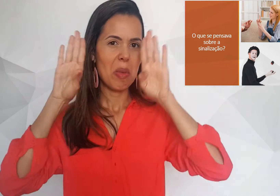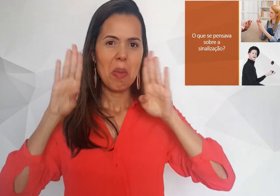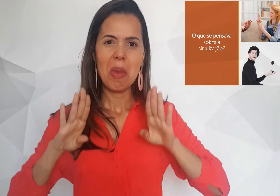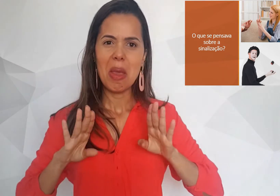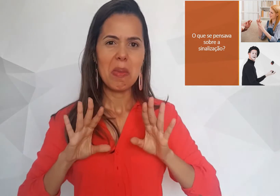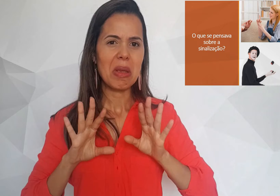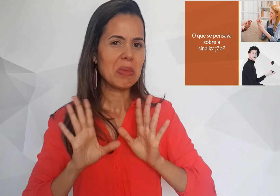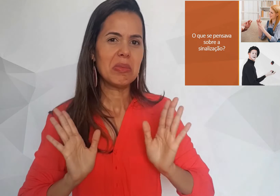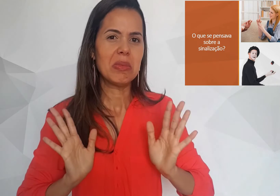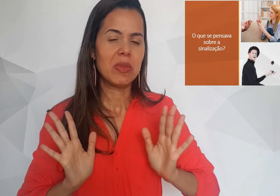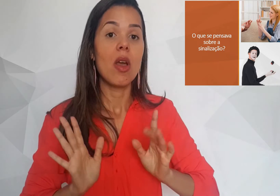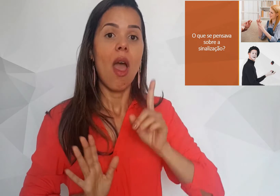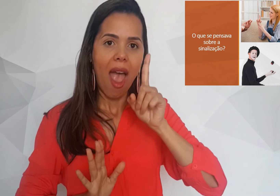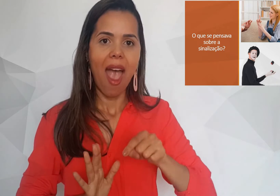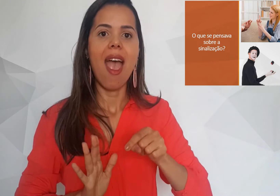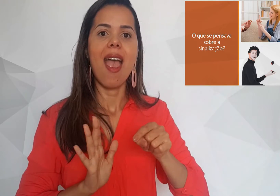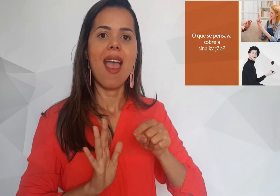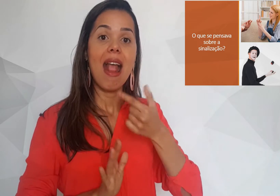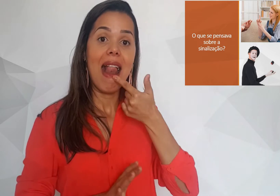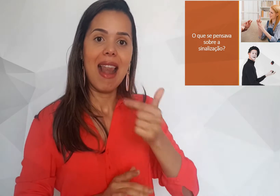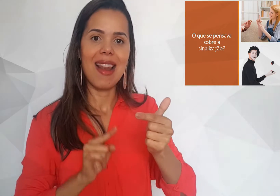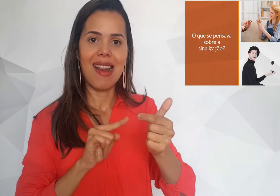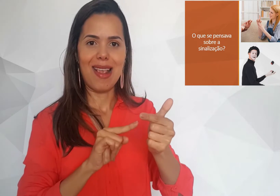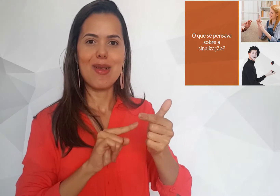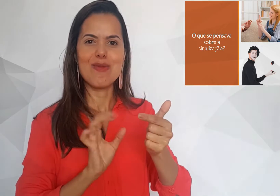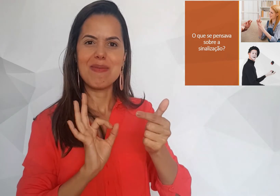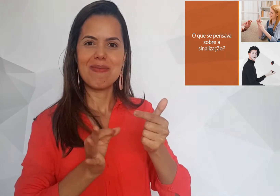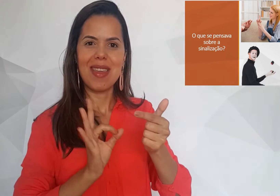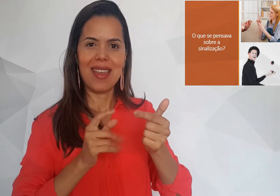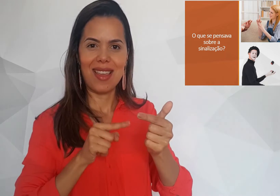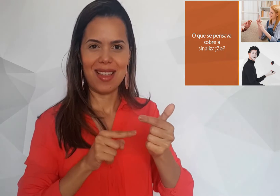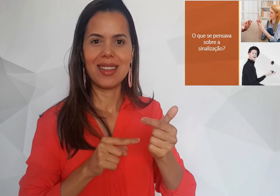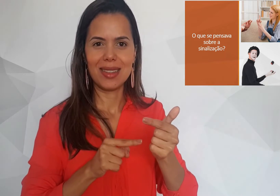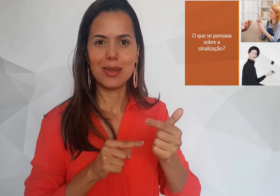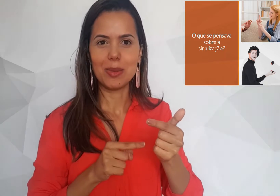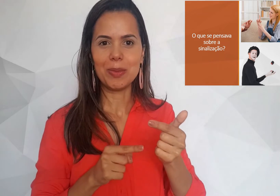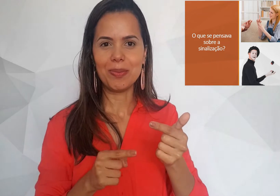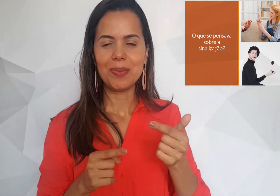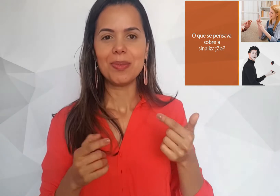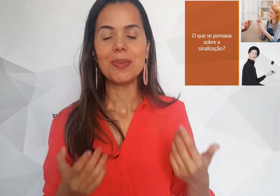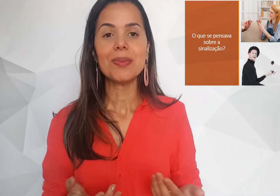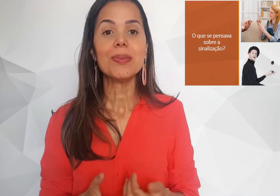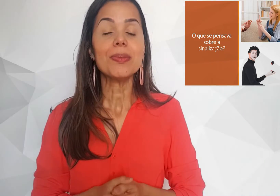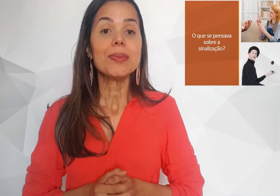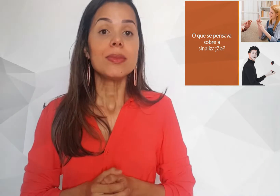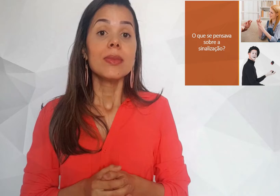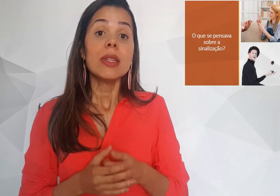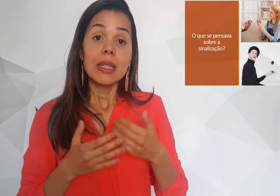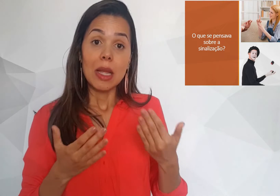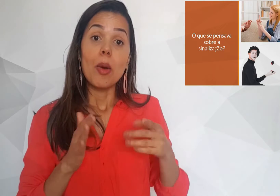meras sinalização teatral ou expressividade de uma comunicação.